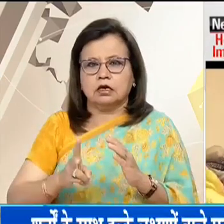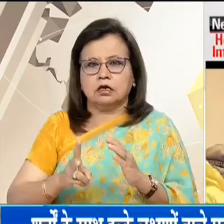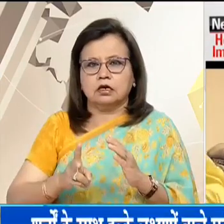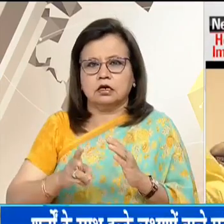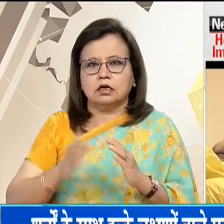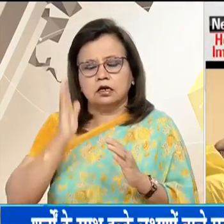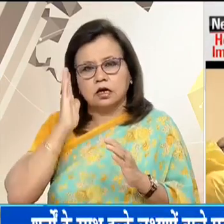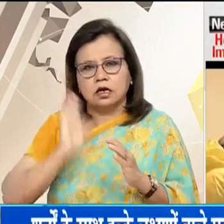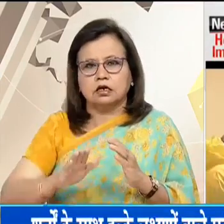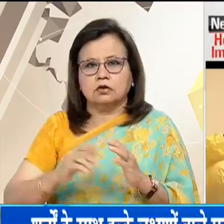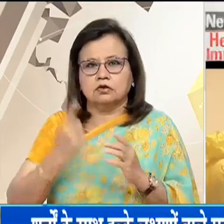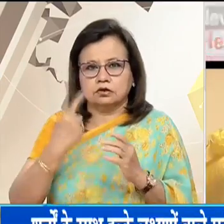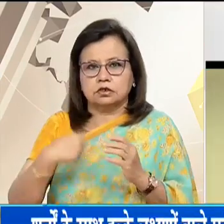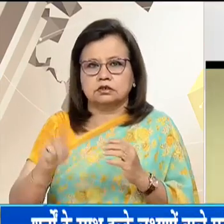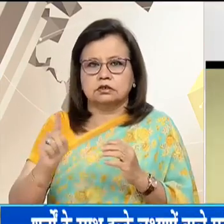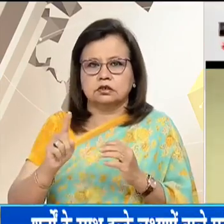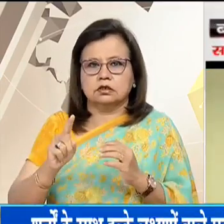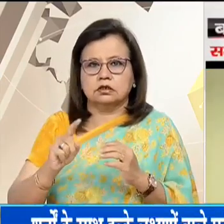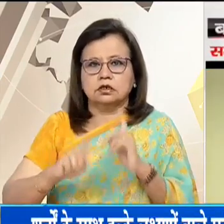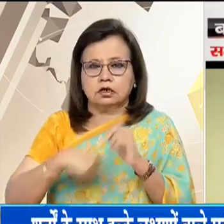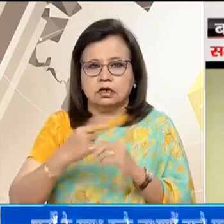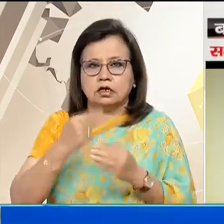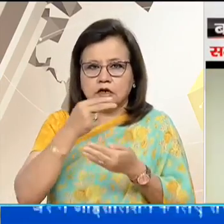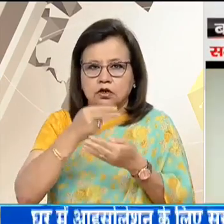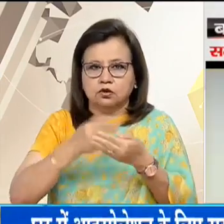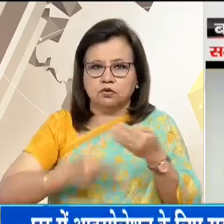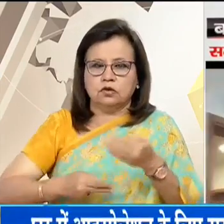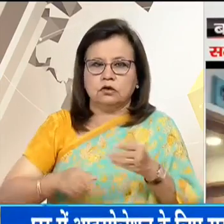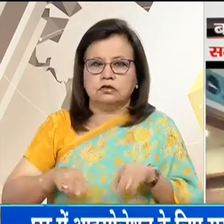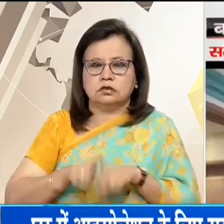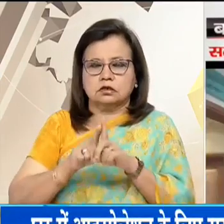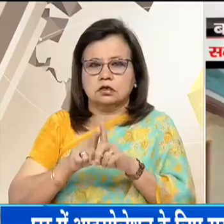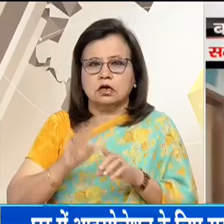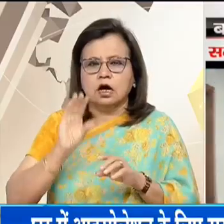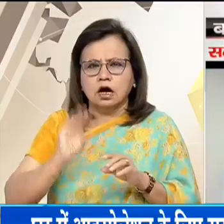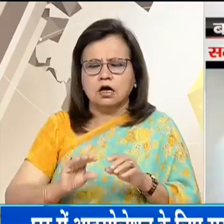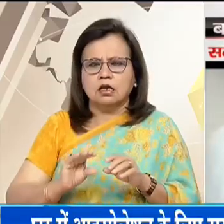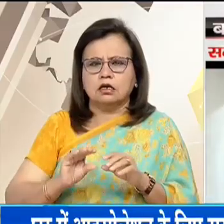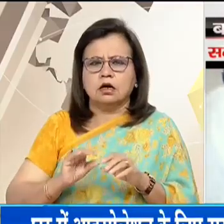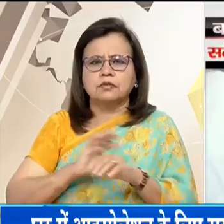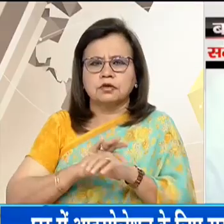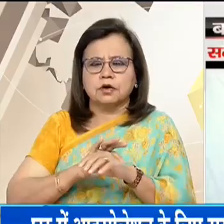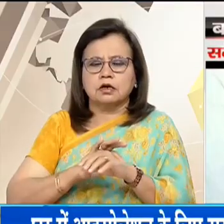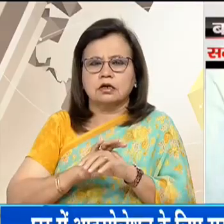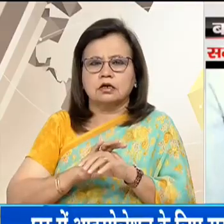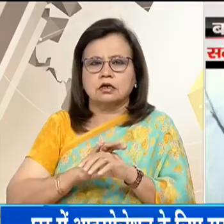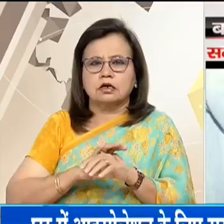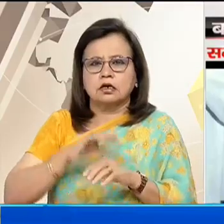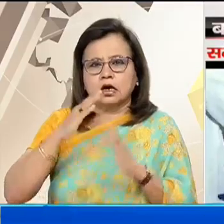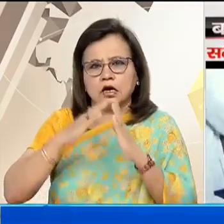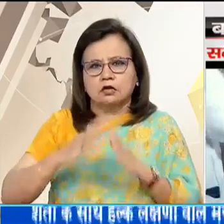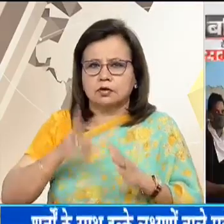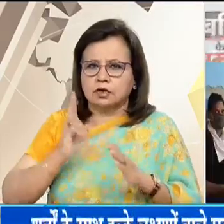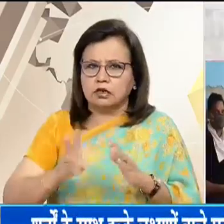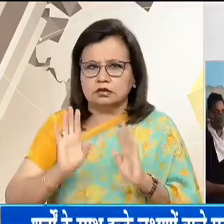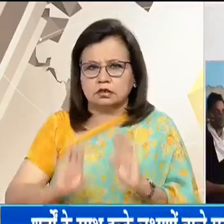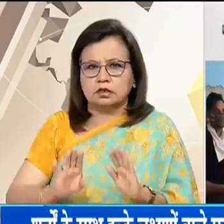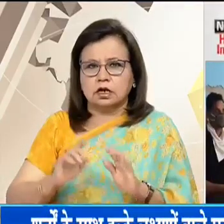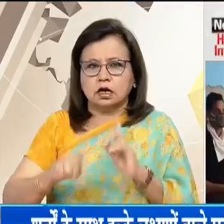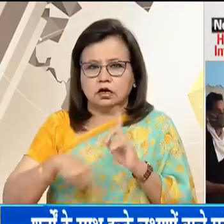में ही आईसोलेशन की इजाज़त दी है लेकिन कई शर्टों के साथ हलके लक्षनों वाले मरीज घर में रह